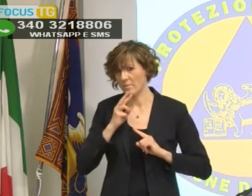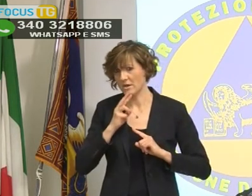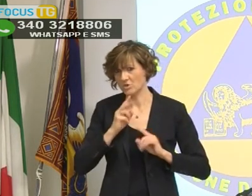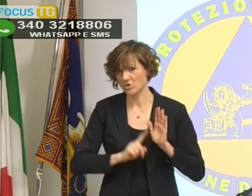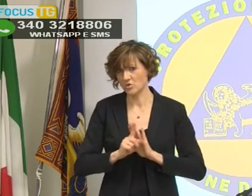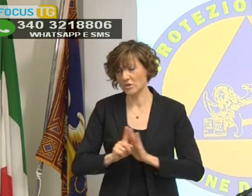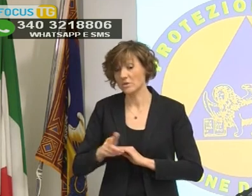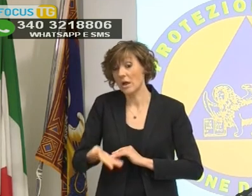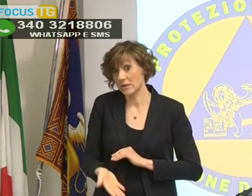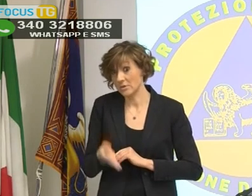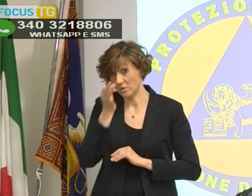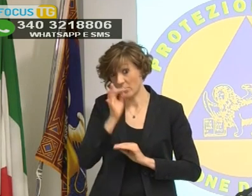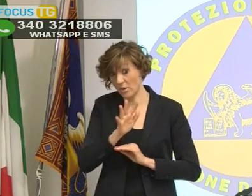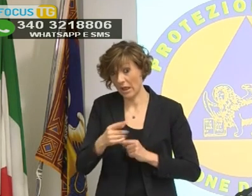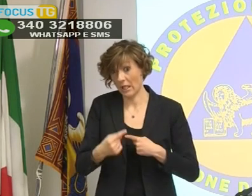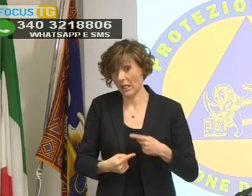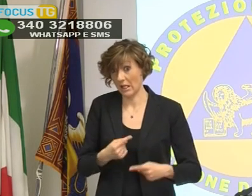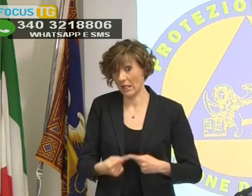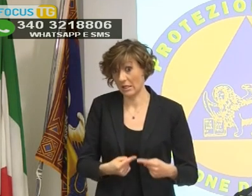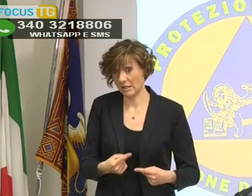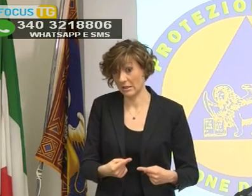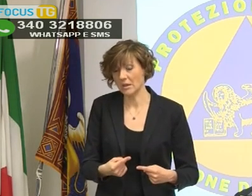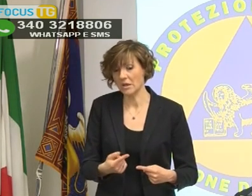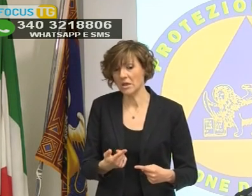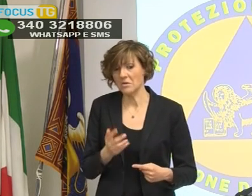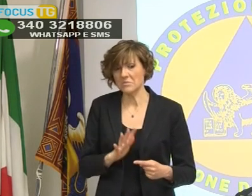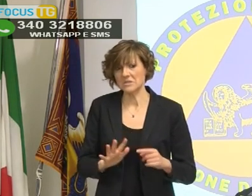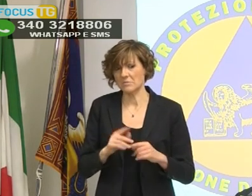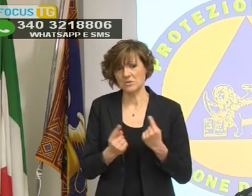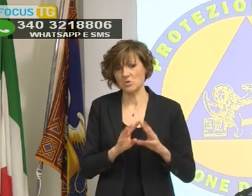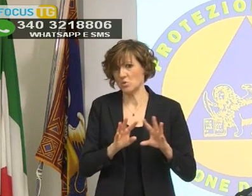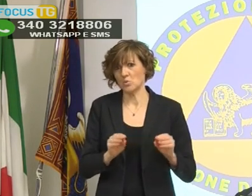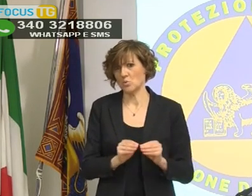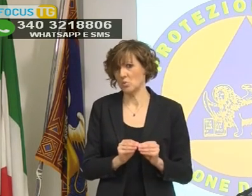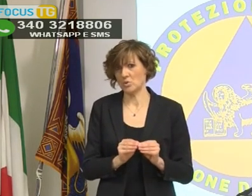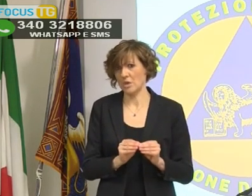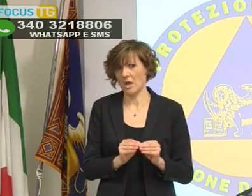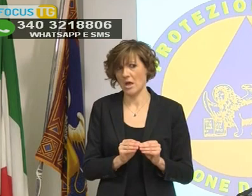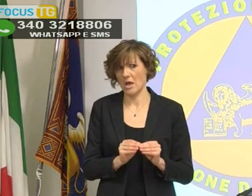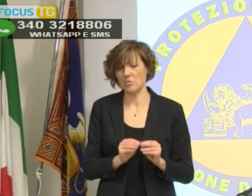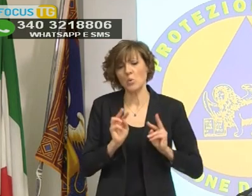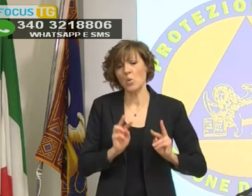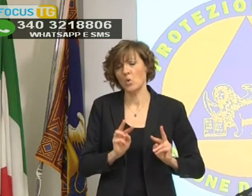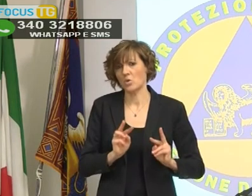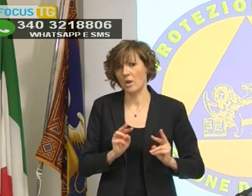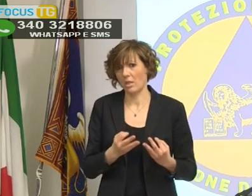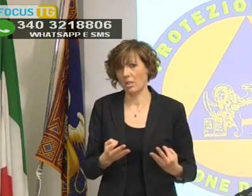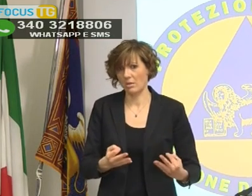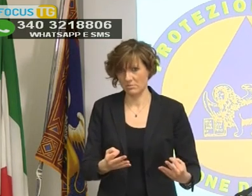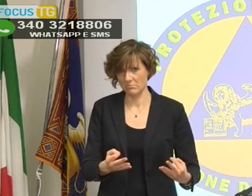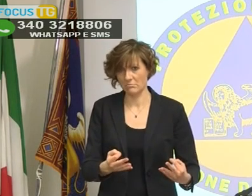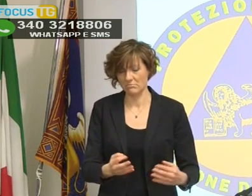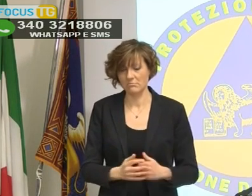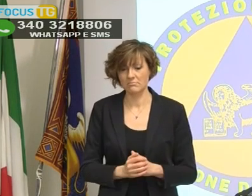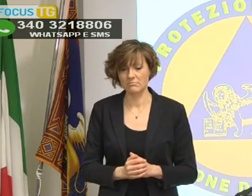tamponi adesso ancora in corso, si è ricostruito ormai tutta la situazione, nel senso che sotto controllo,